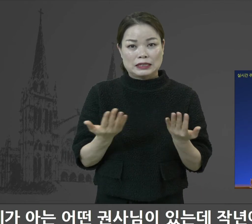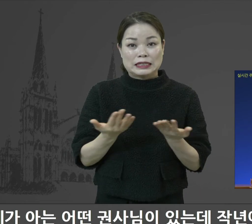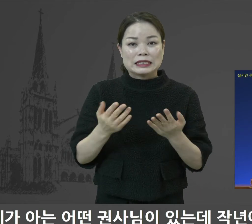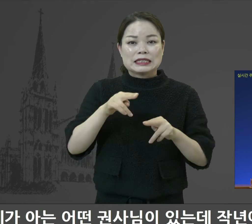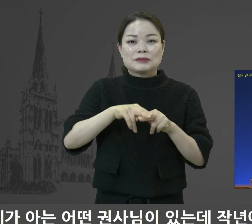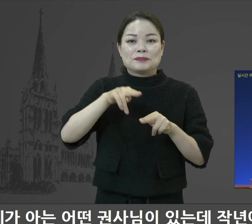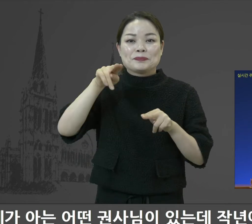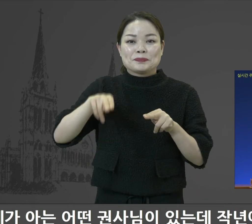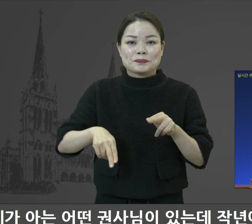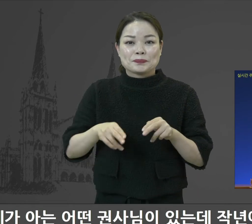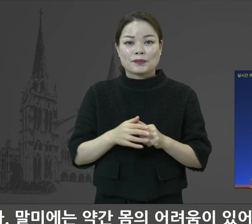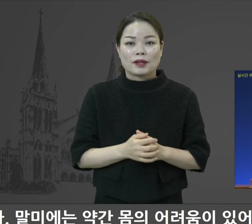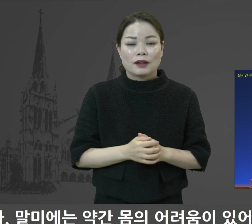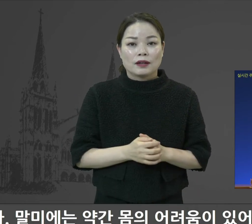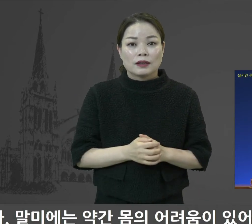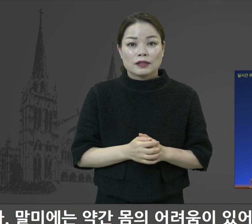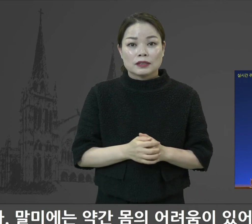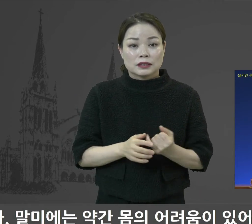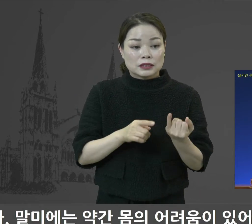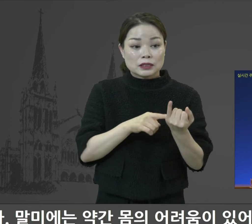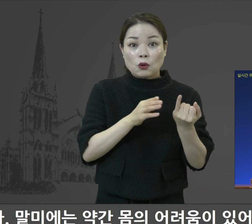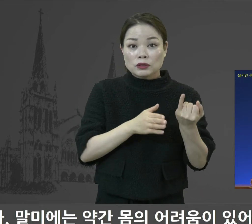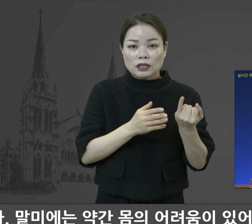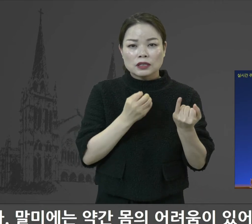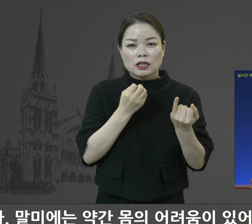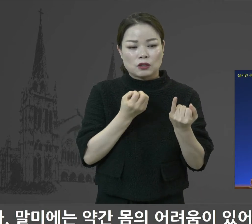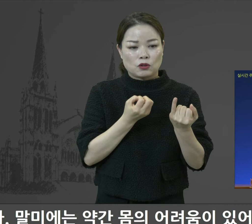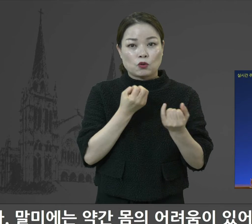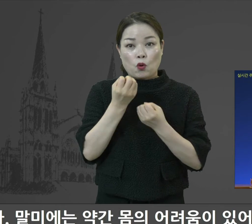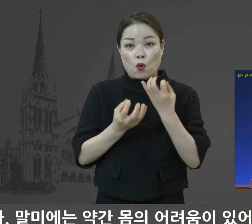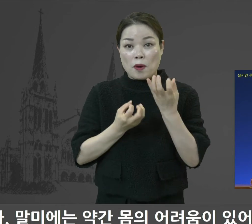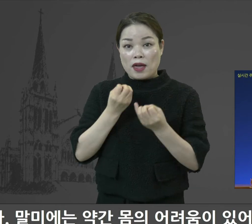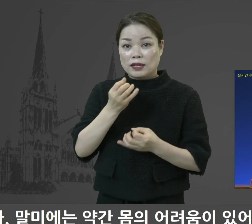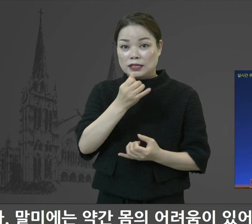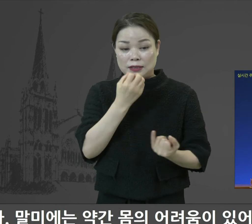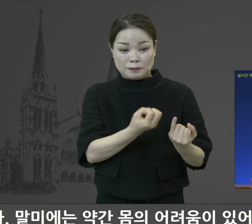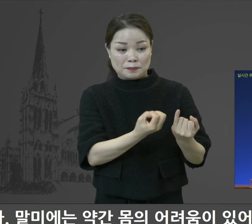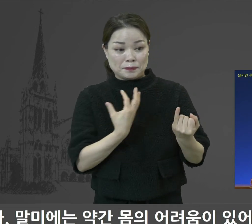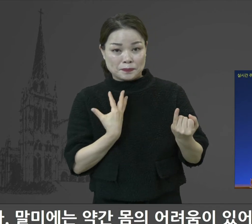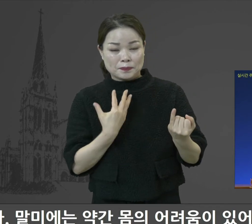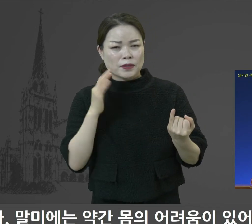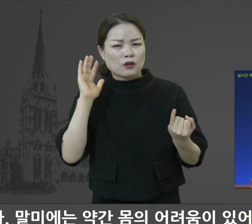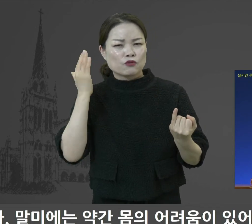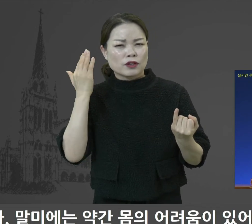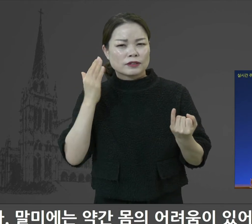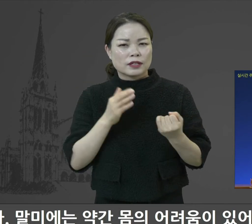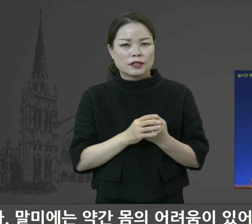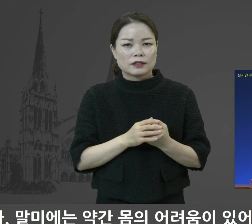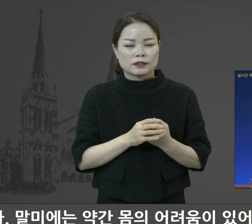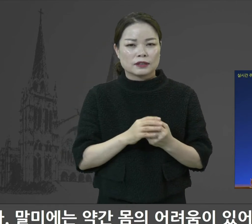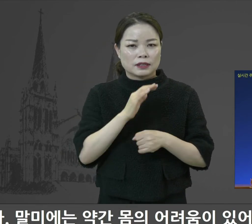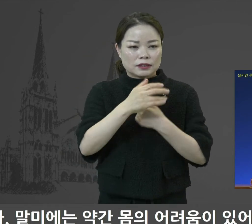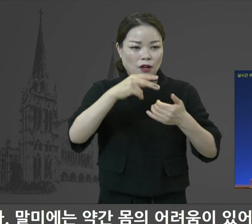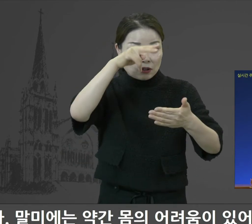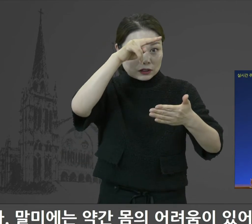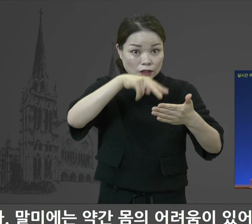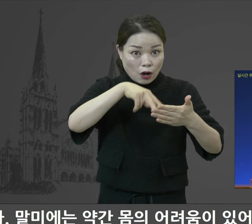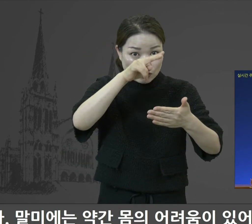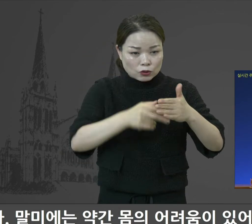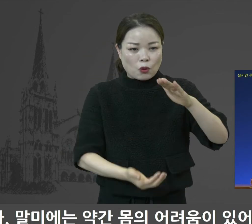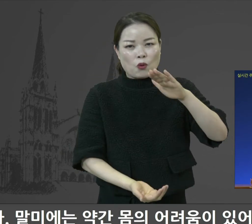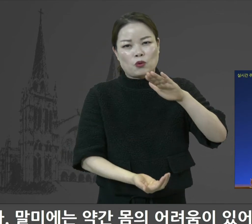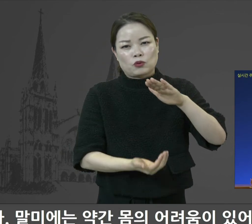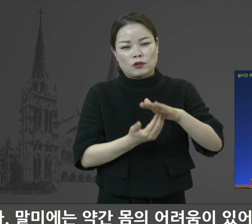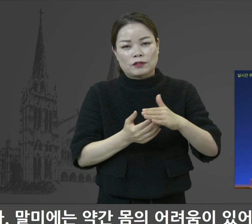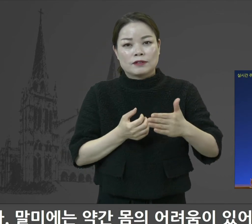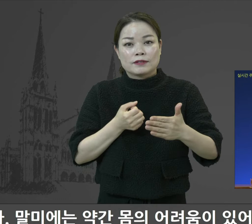하셨습니다. 그 권사님의 고백인데, 그분이 최근에 통독을 하시기로 결단을